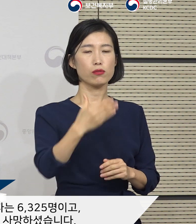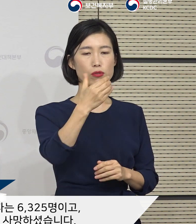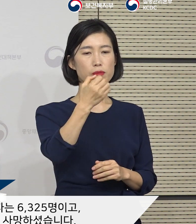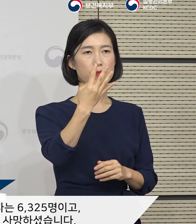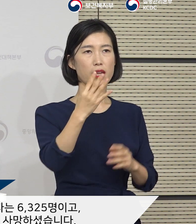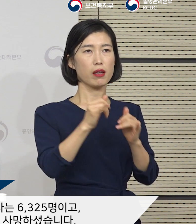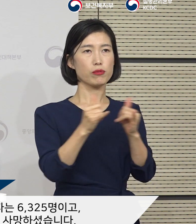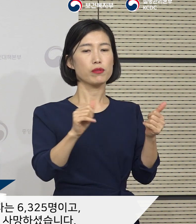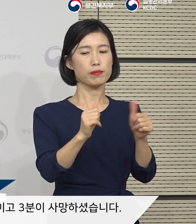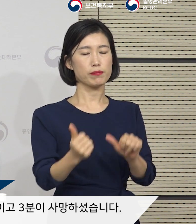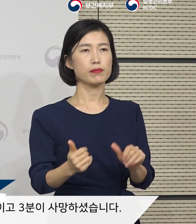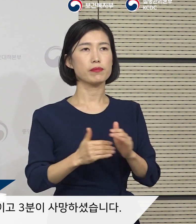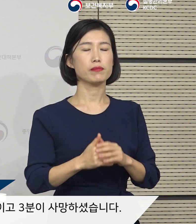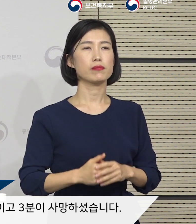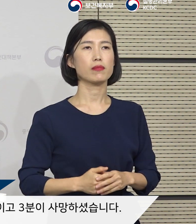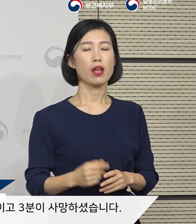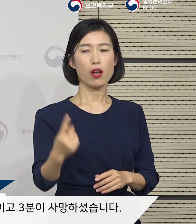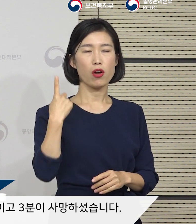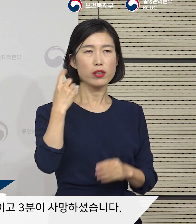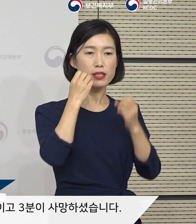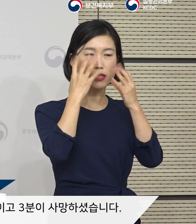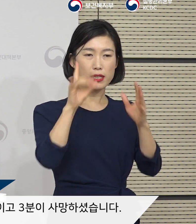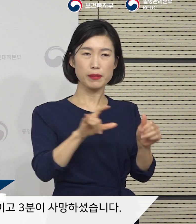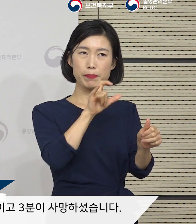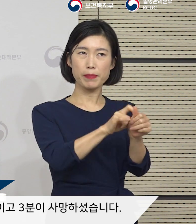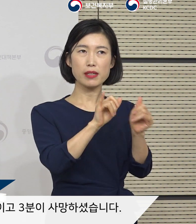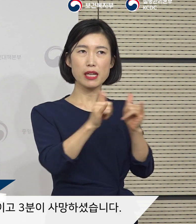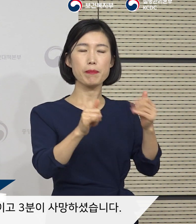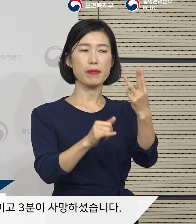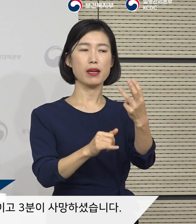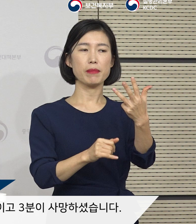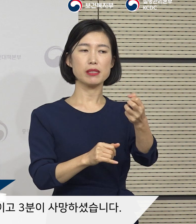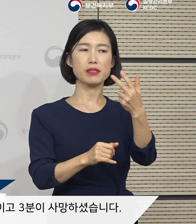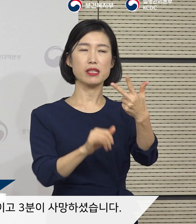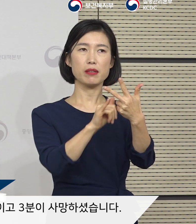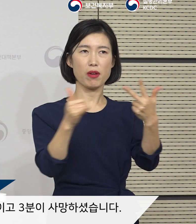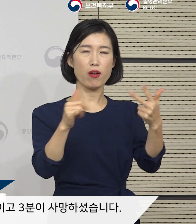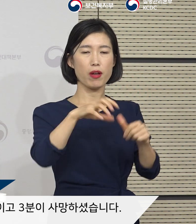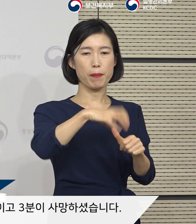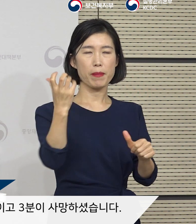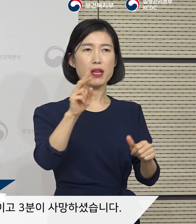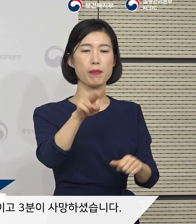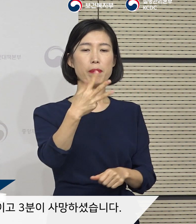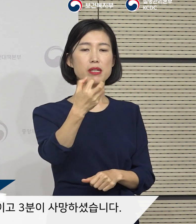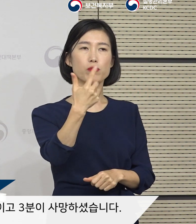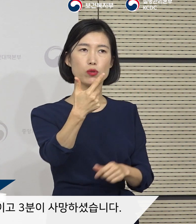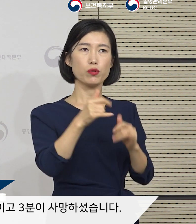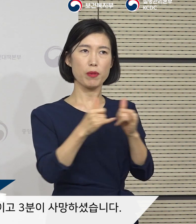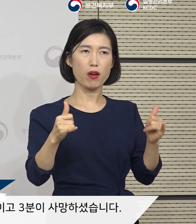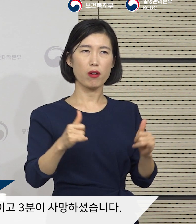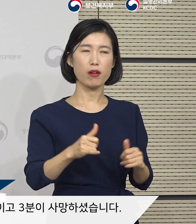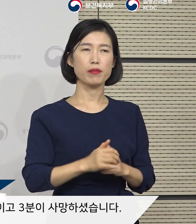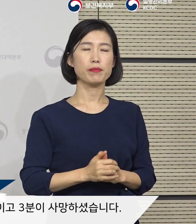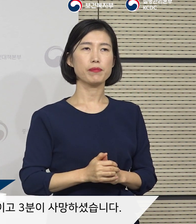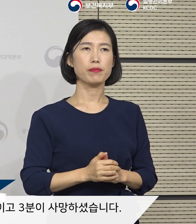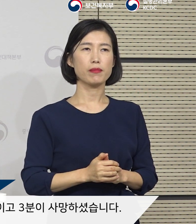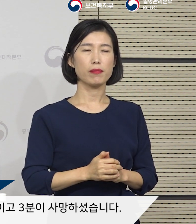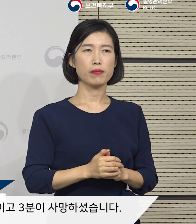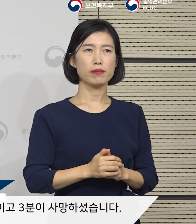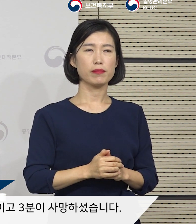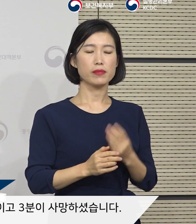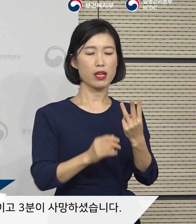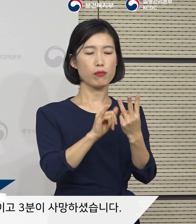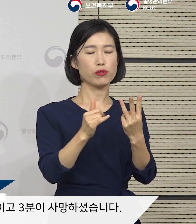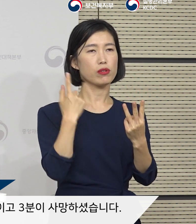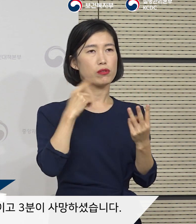94분이 사망하셨습니다. 어제 신규 확진자는 87명이며 격리 해제는 286명이고 3분이